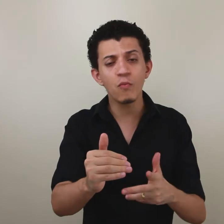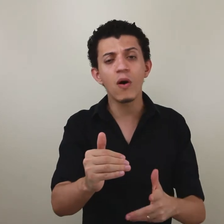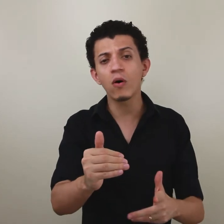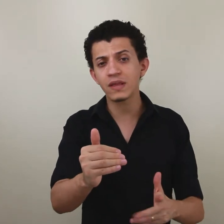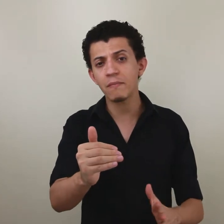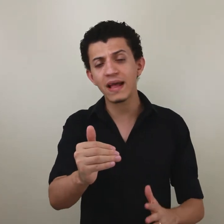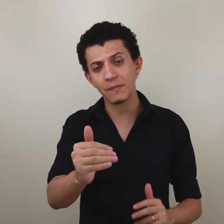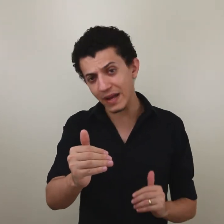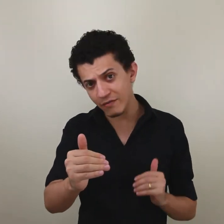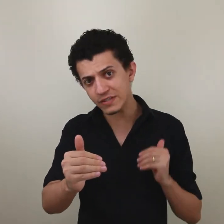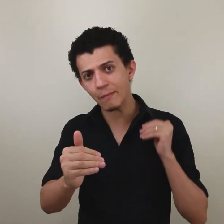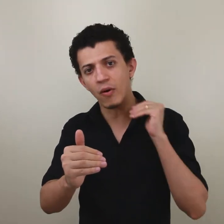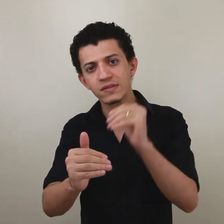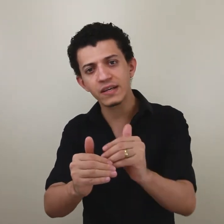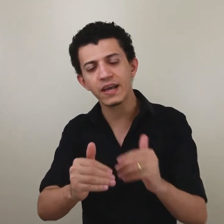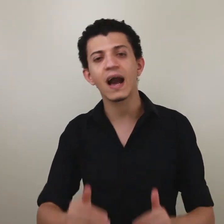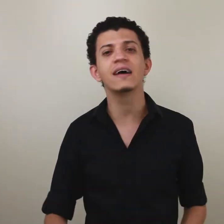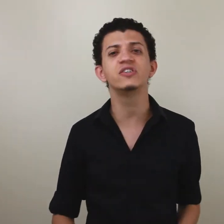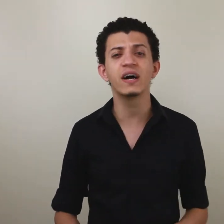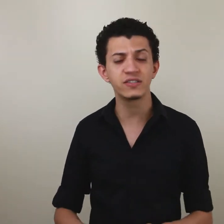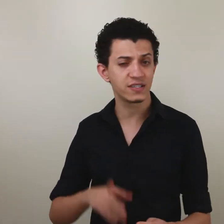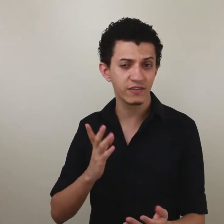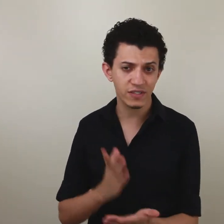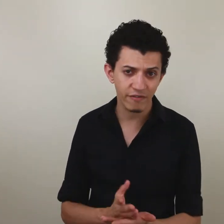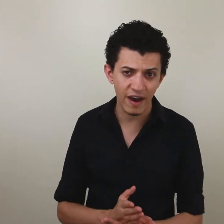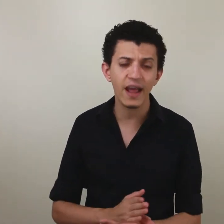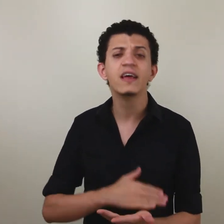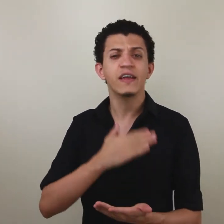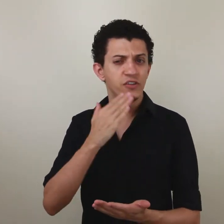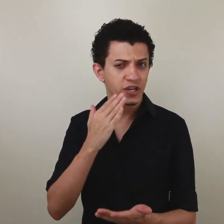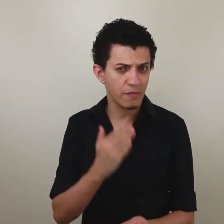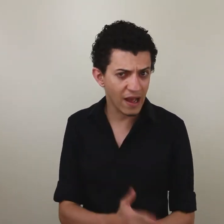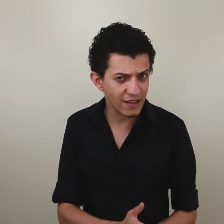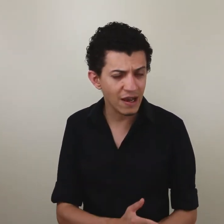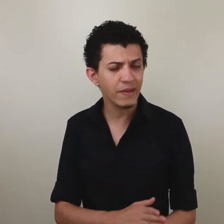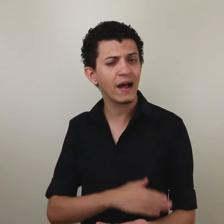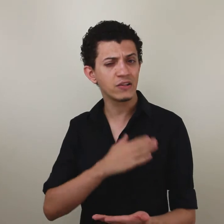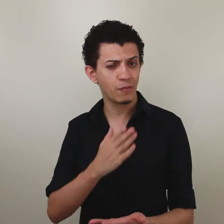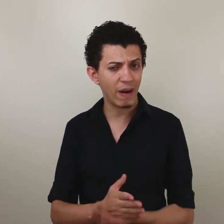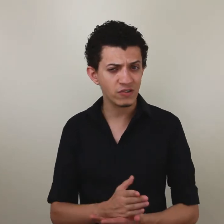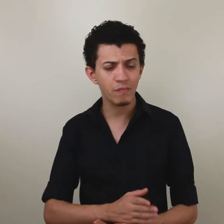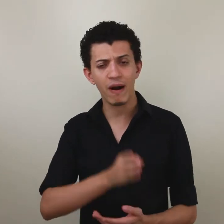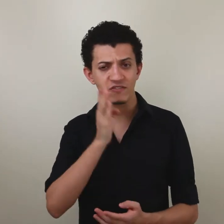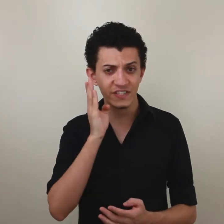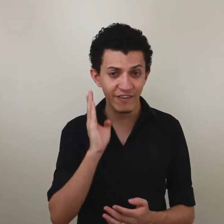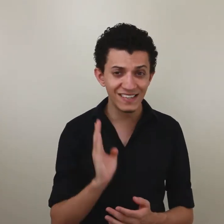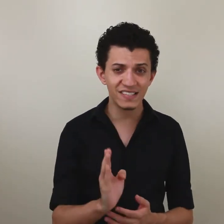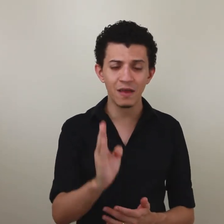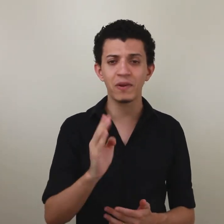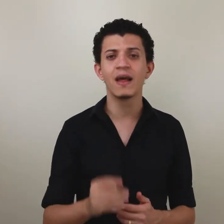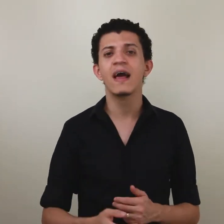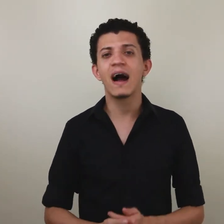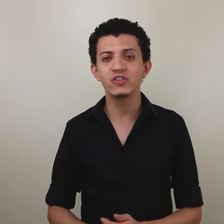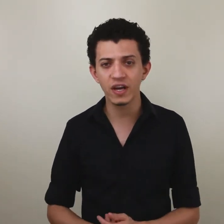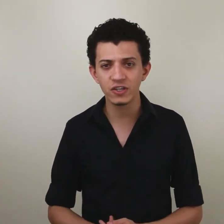para que você possa estar adiante se você vai de caminhada em caminhada de passo a passo vai sempre adiante